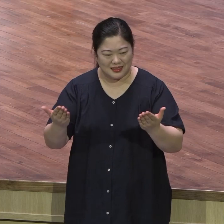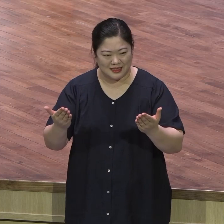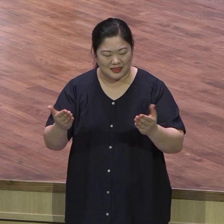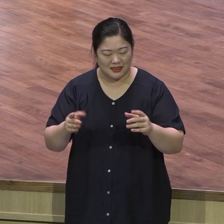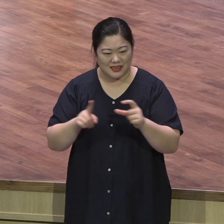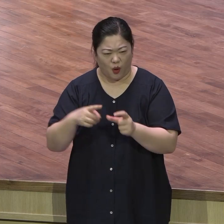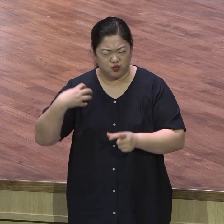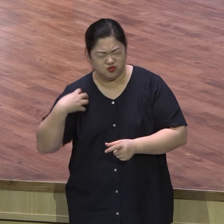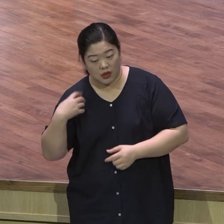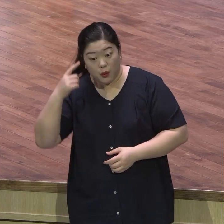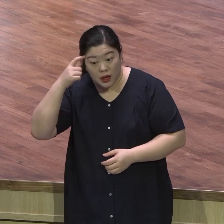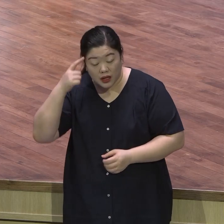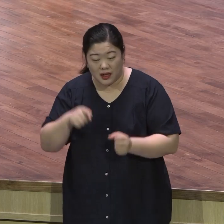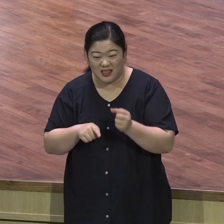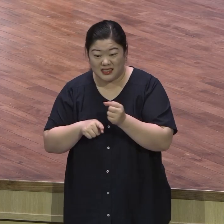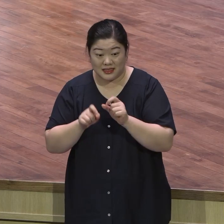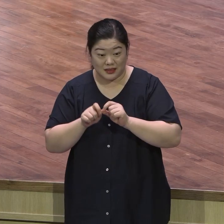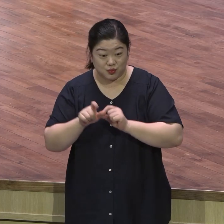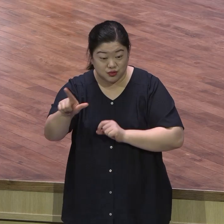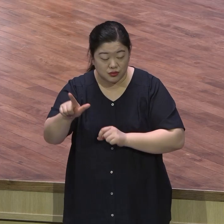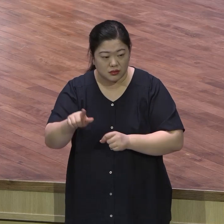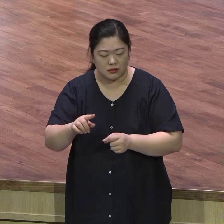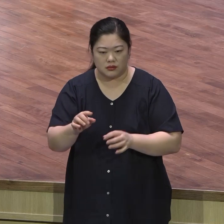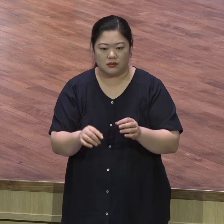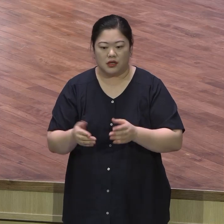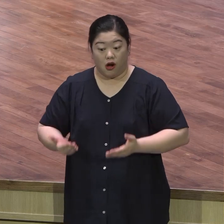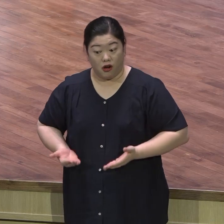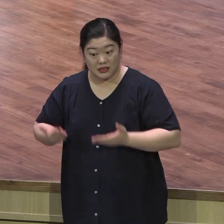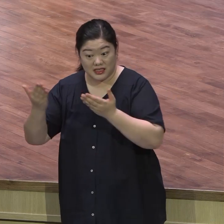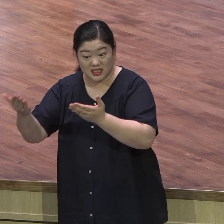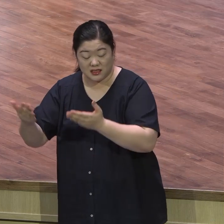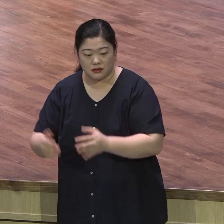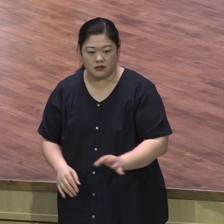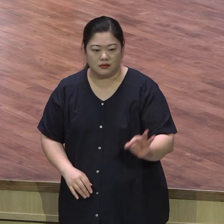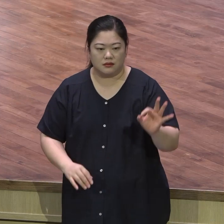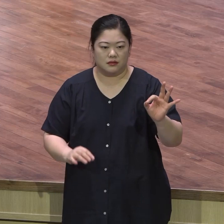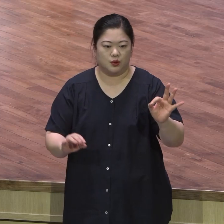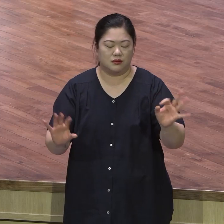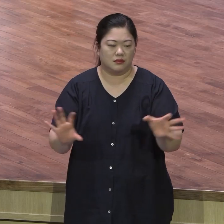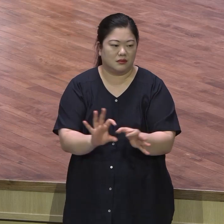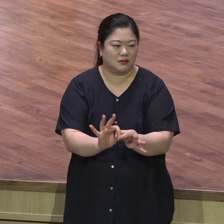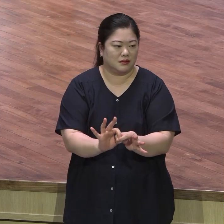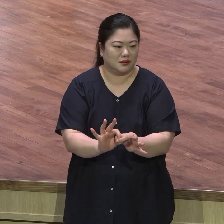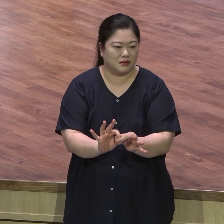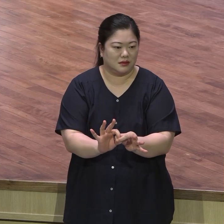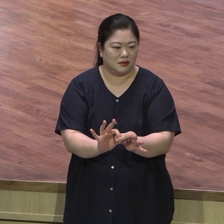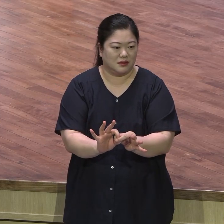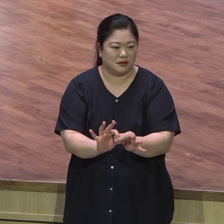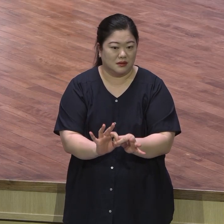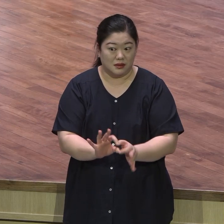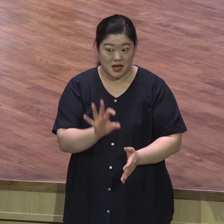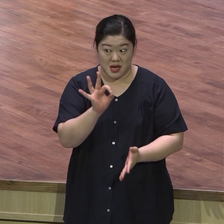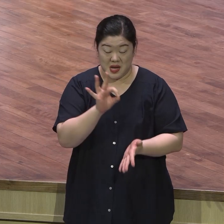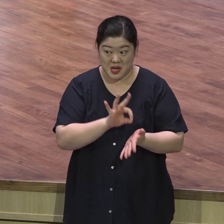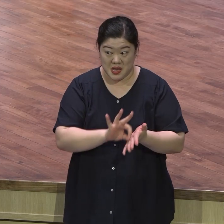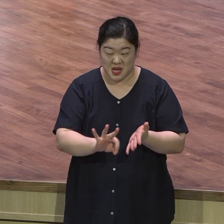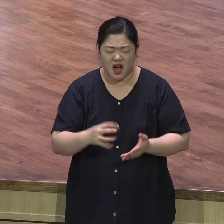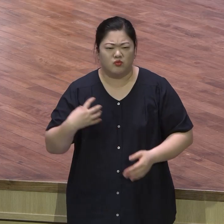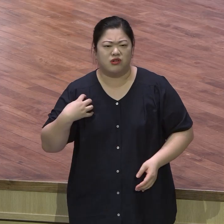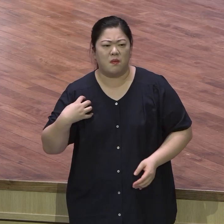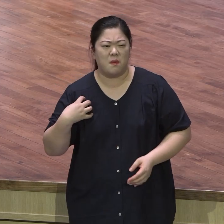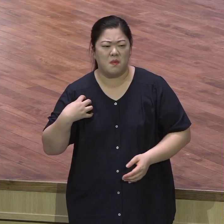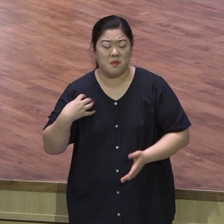없는 직분 같은 이런 부담을 왜 가지느냐 부담을 갖는 이유가 뭐라고 여러분 생각하십니까?